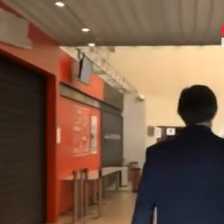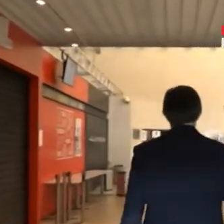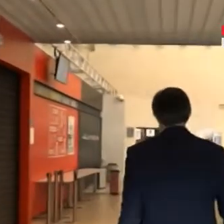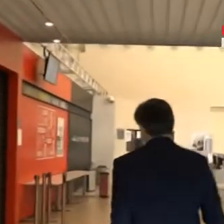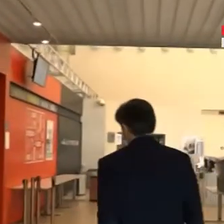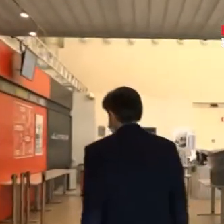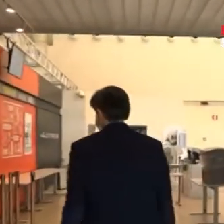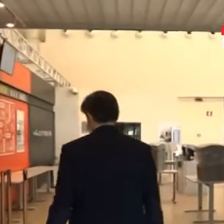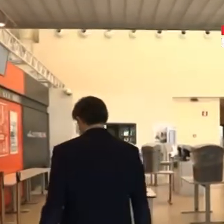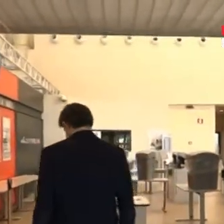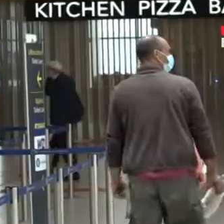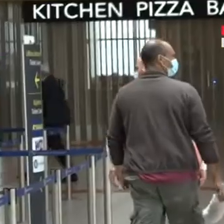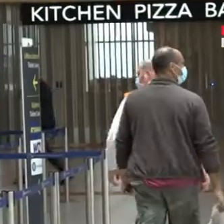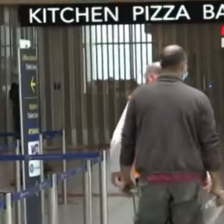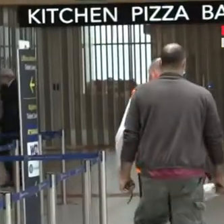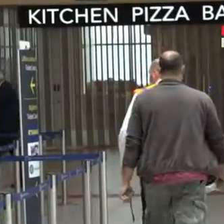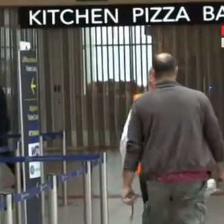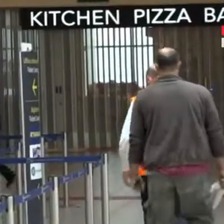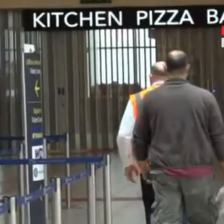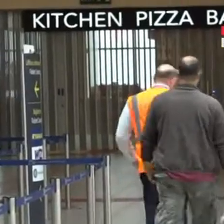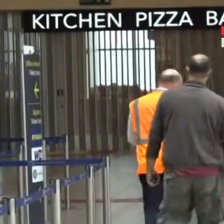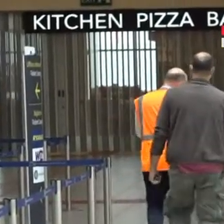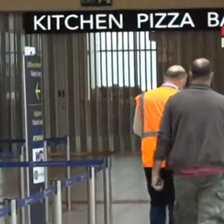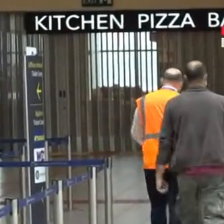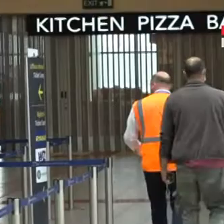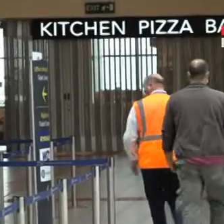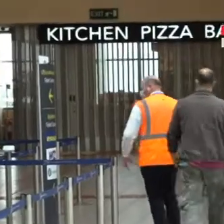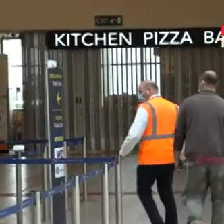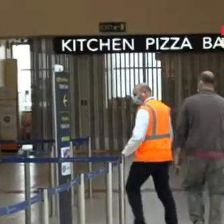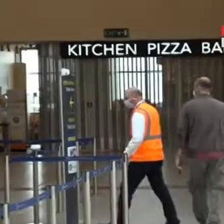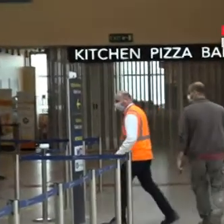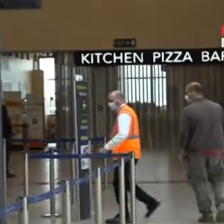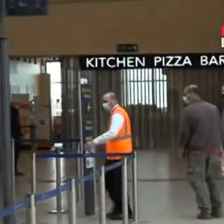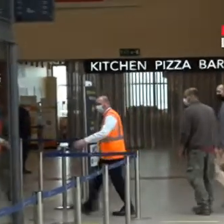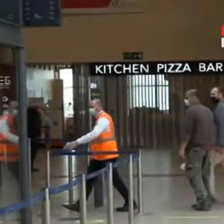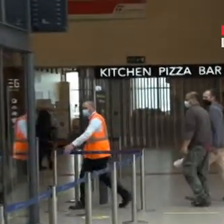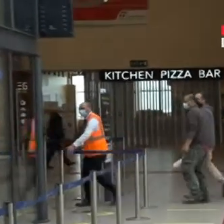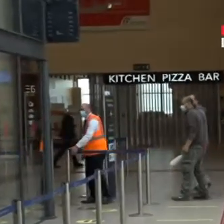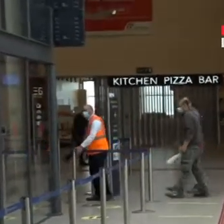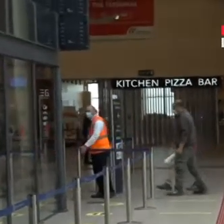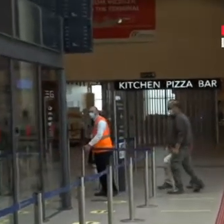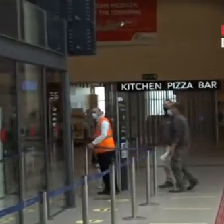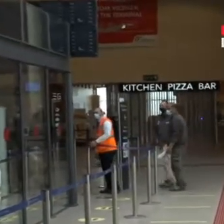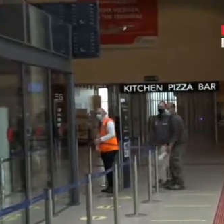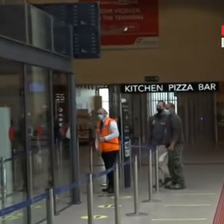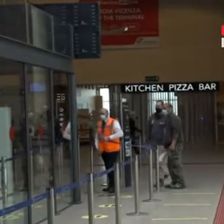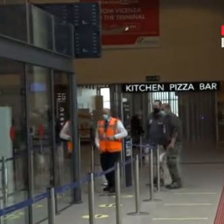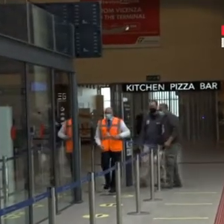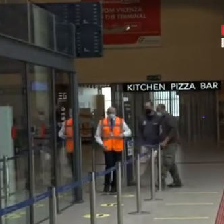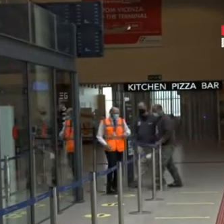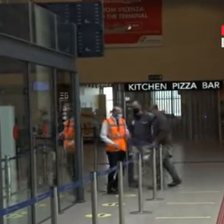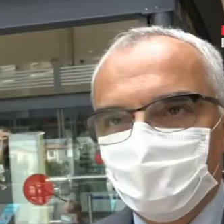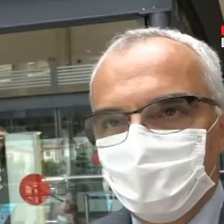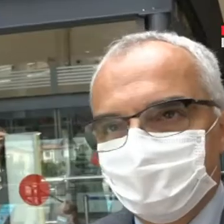scalo da numeri importanti per passeggeri e posti di lavoro. Il numero che fa fede è di 1.000 posti di lavoro per milione